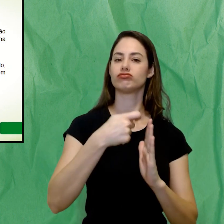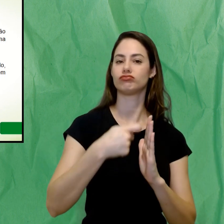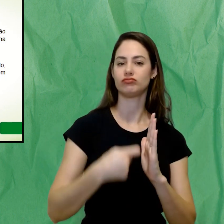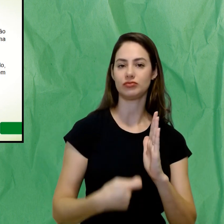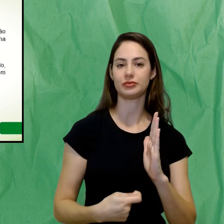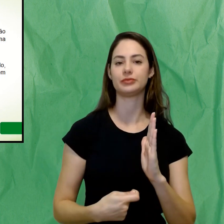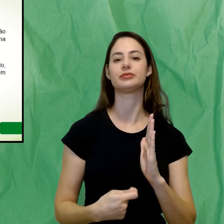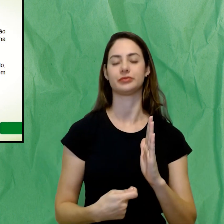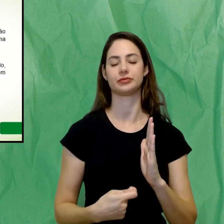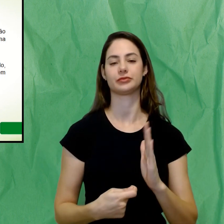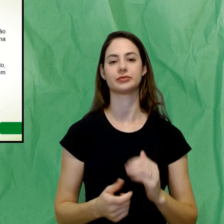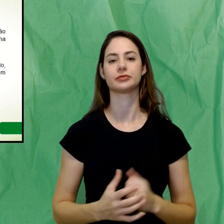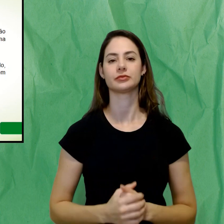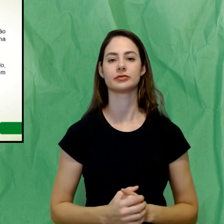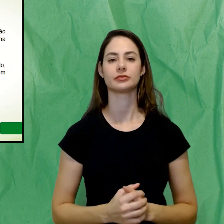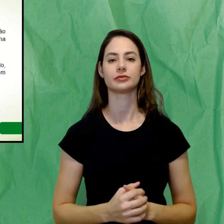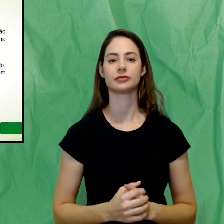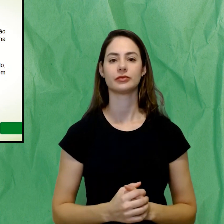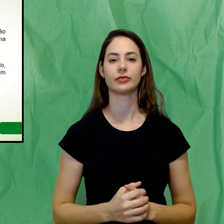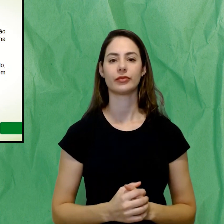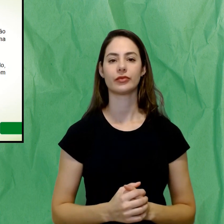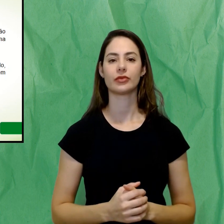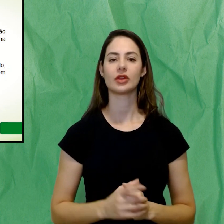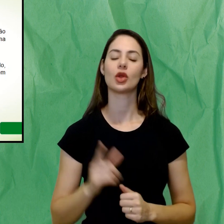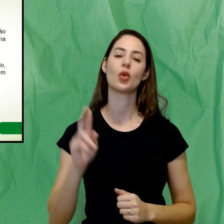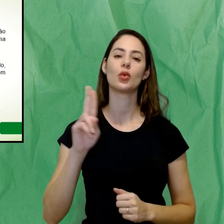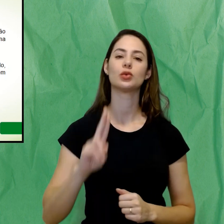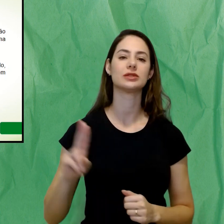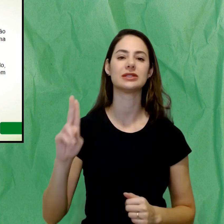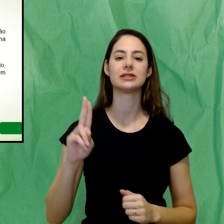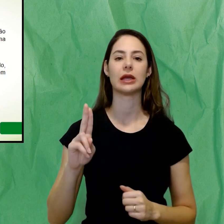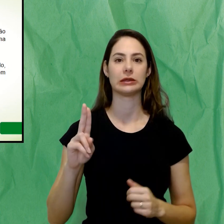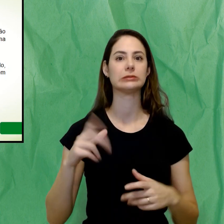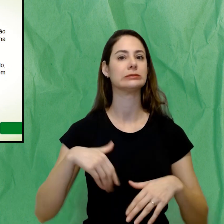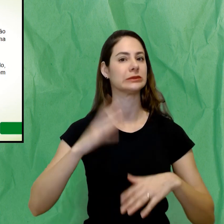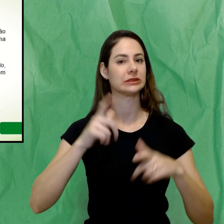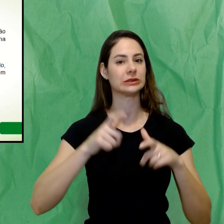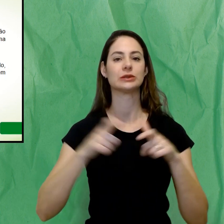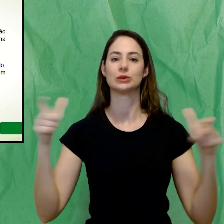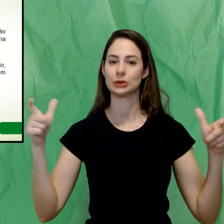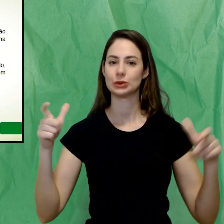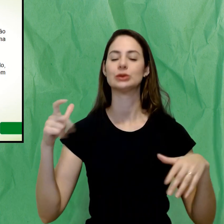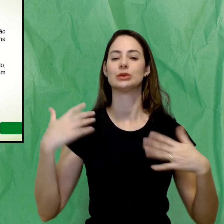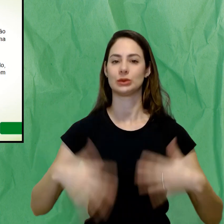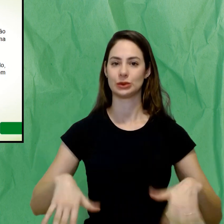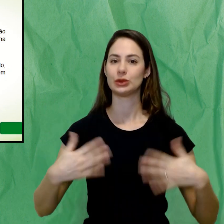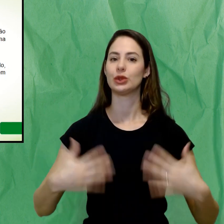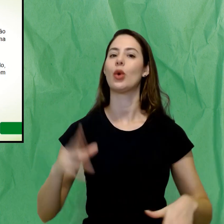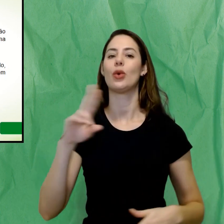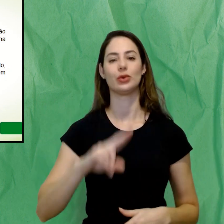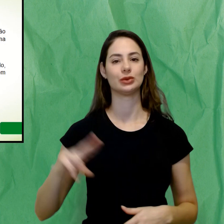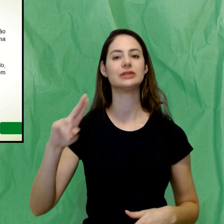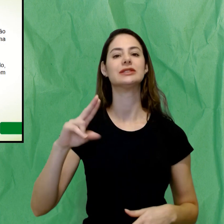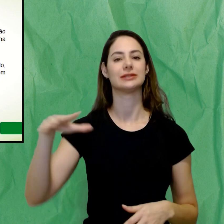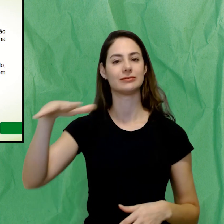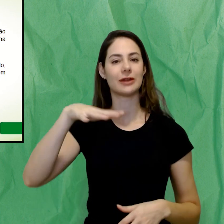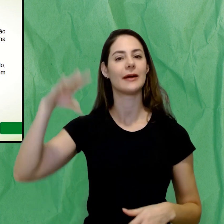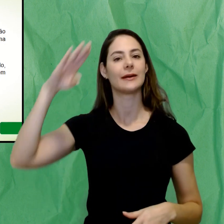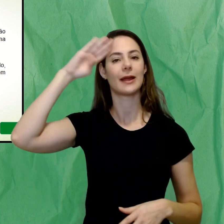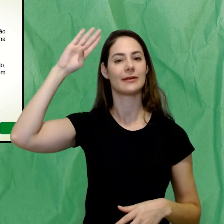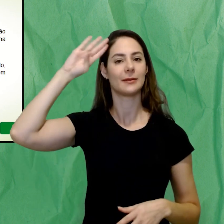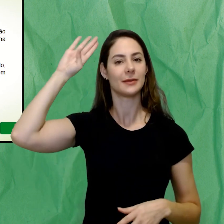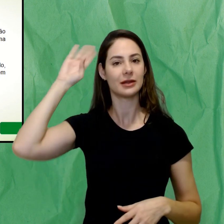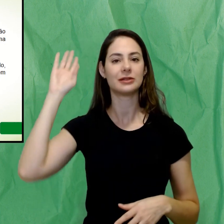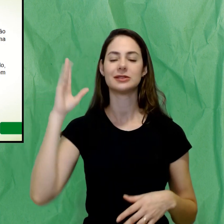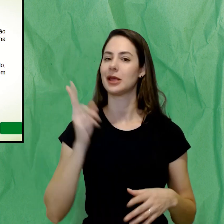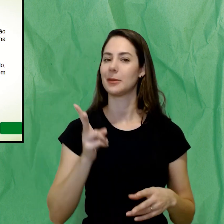redações técnicas, que são usadas em um número muito grande no mundo acadêmico, muito mesmo. Então, vai ser